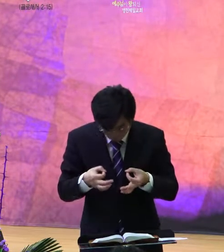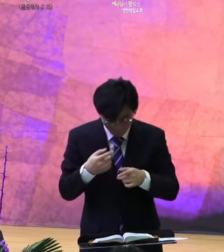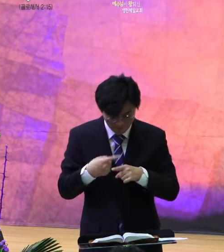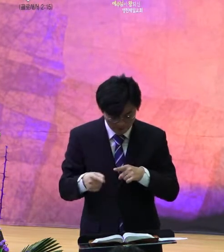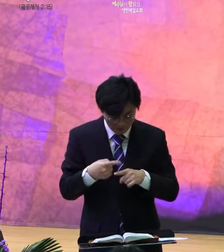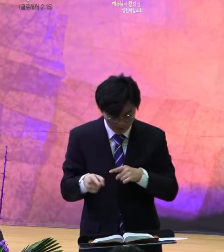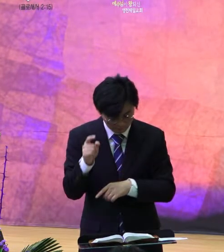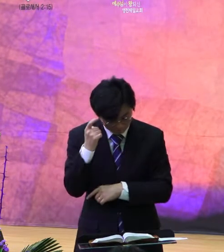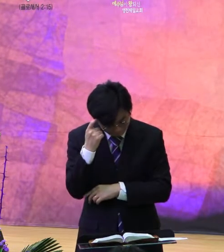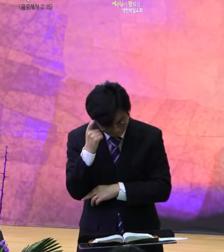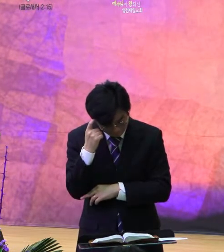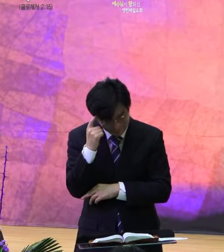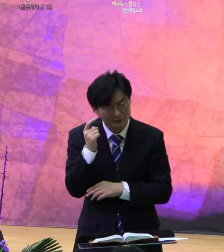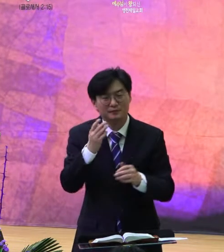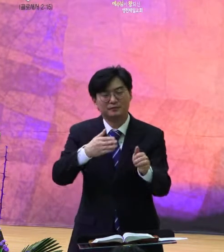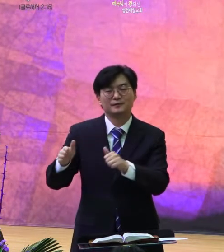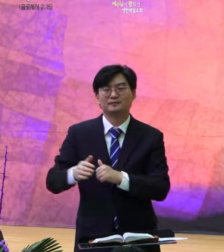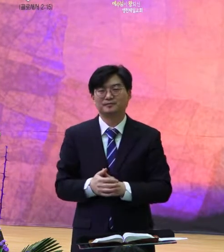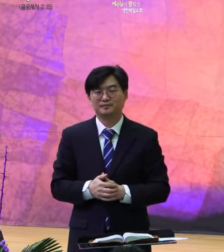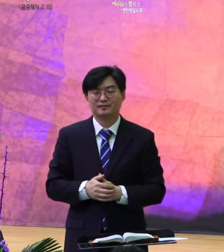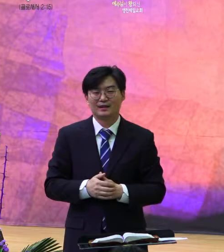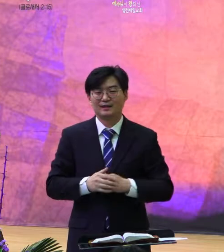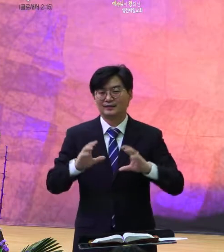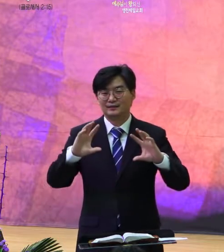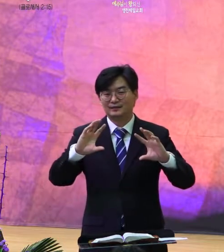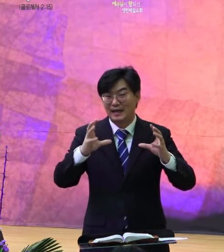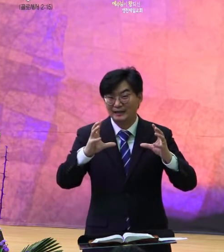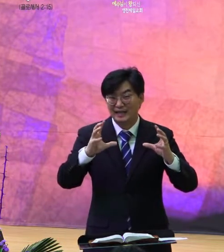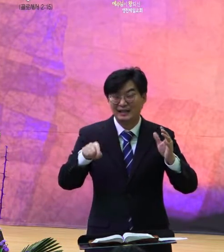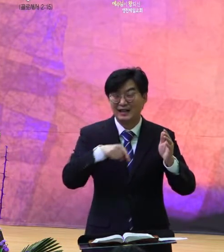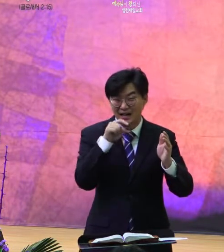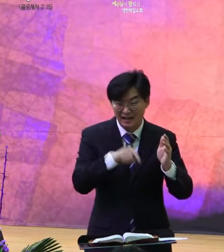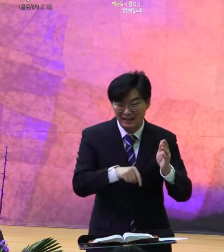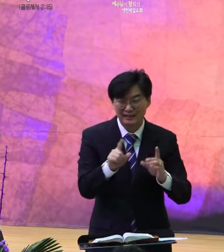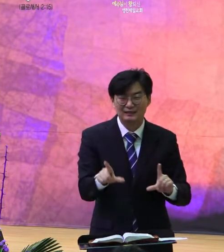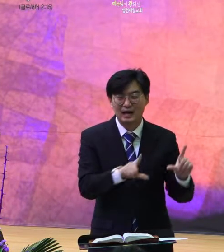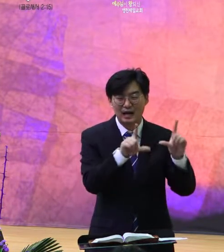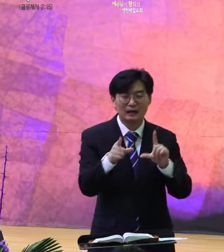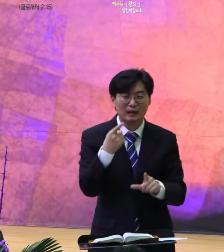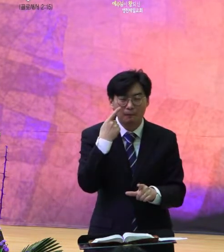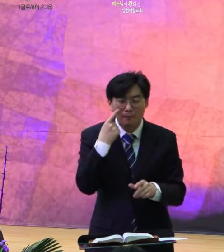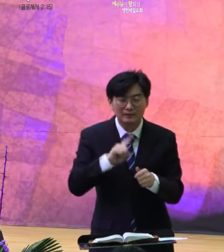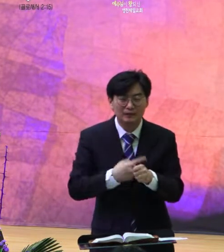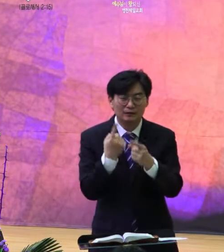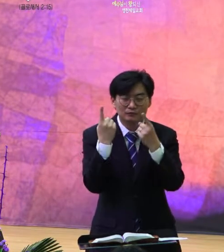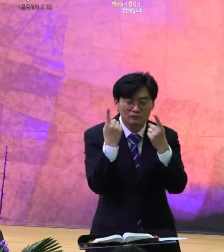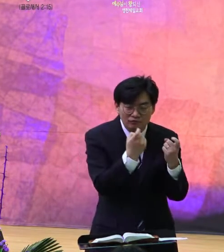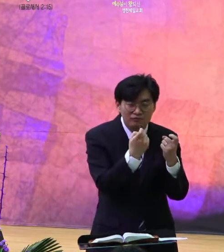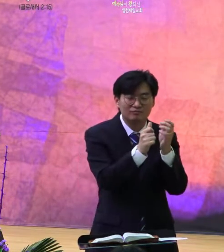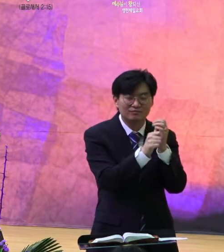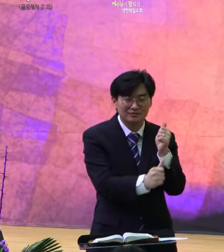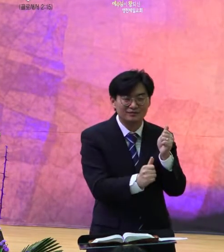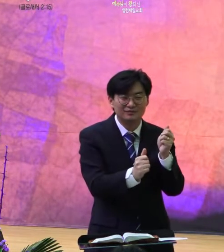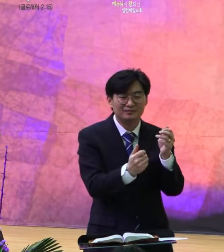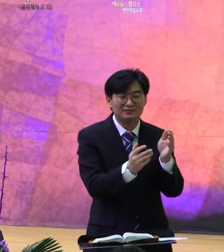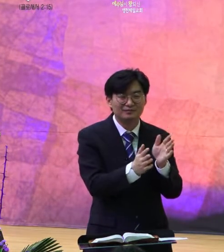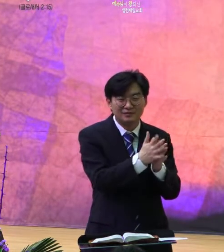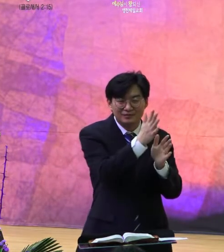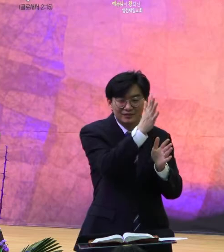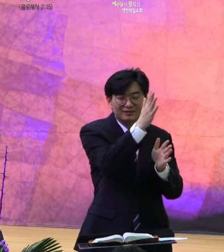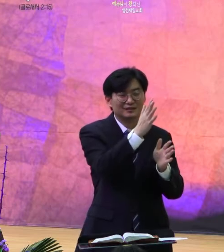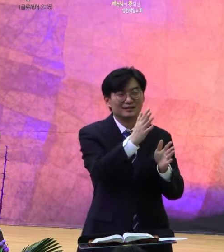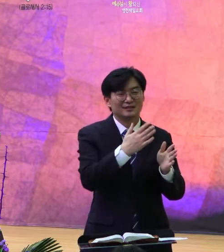보시기를 바랍니다. 세상 속에 살면서 나도 모르게 세상의 화려함을 동경한 적은 없었는지, 내